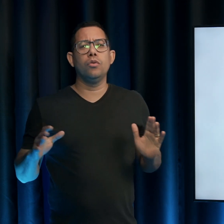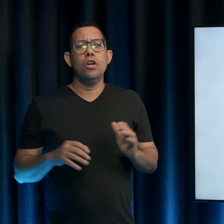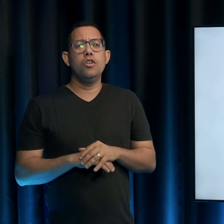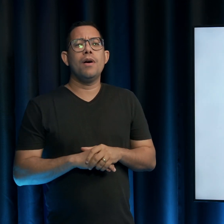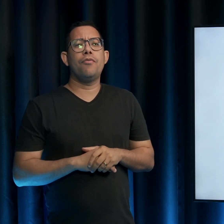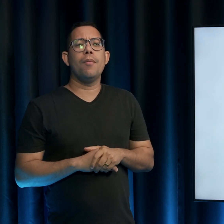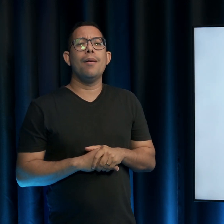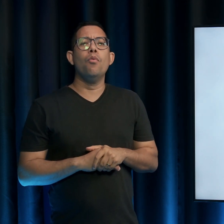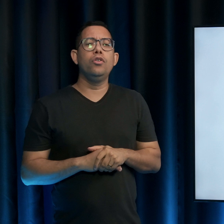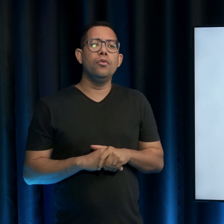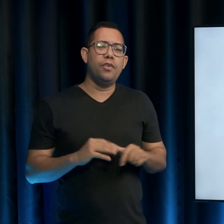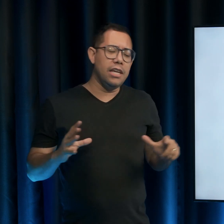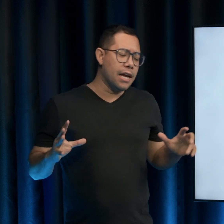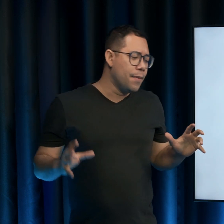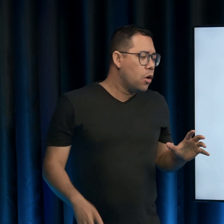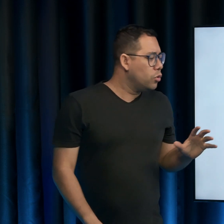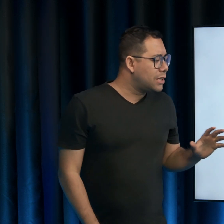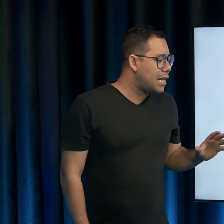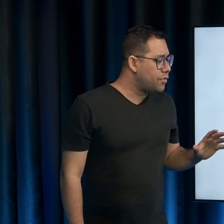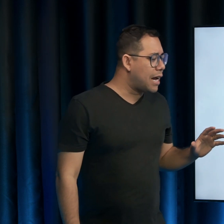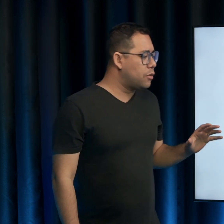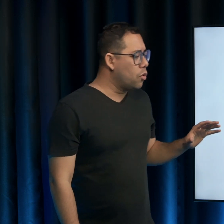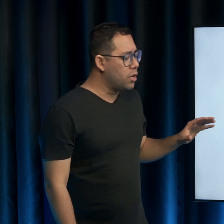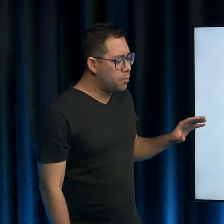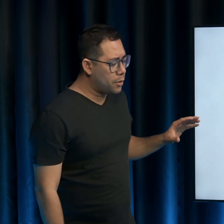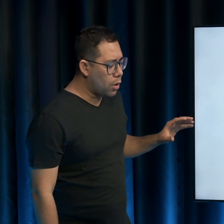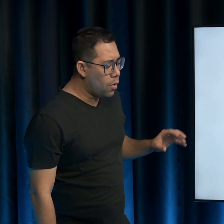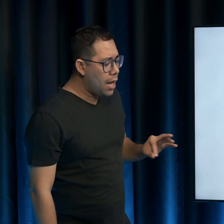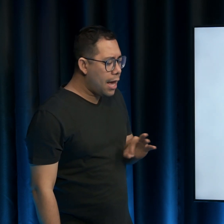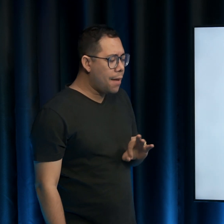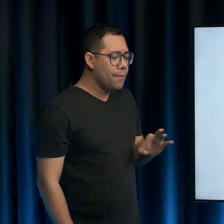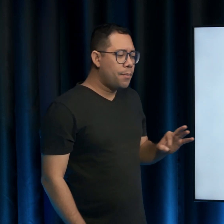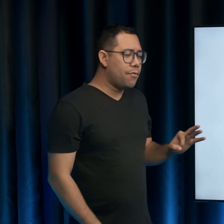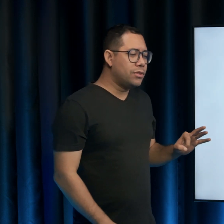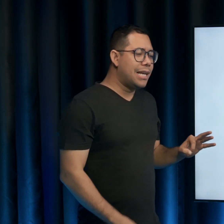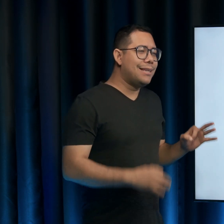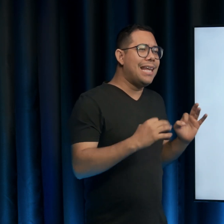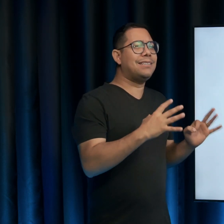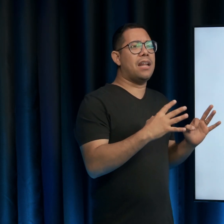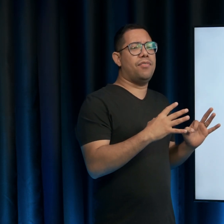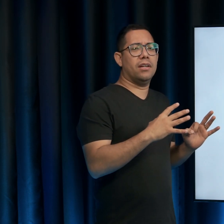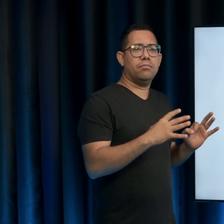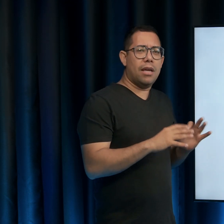de uma forma muito fria, os classificadores, pessoal, é para você descrever.